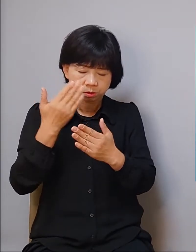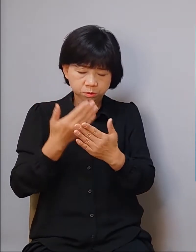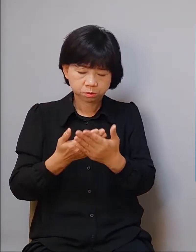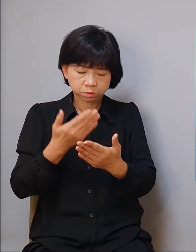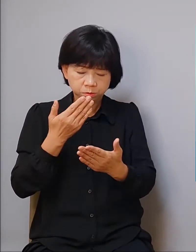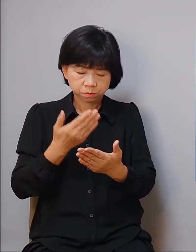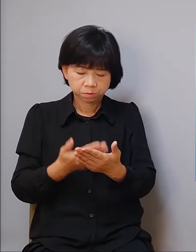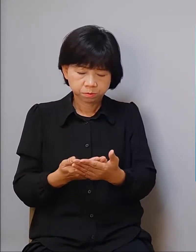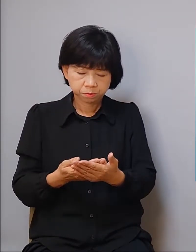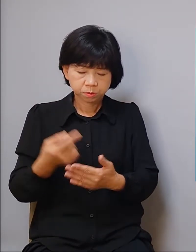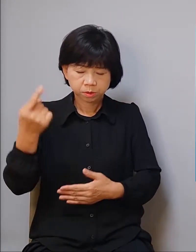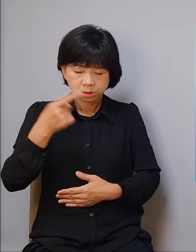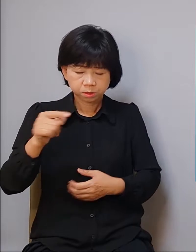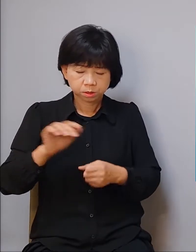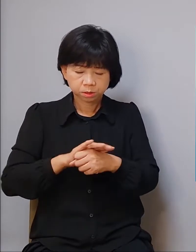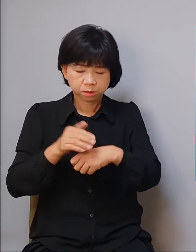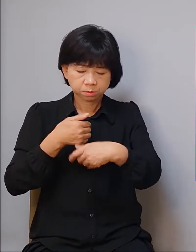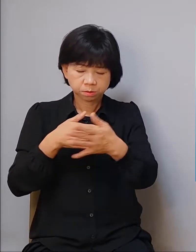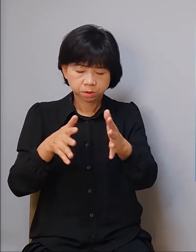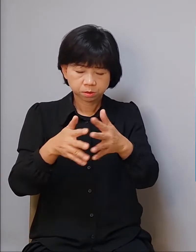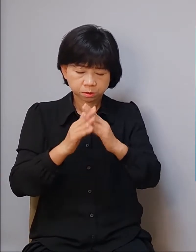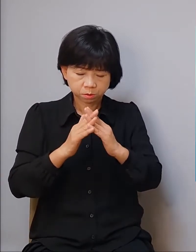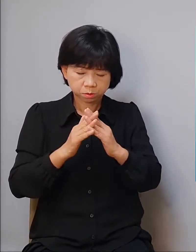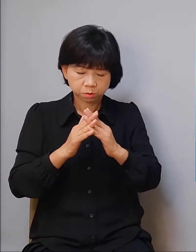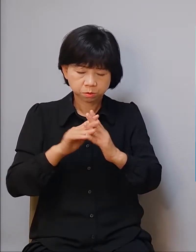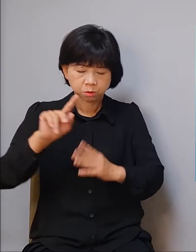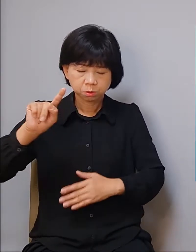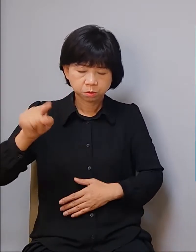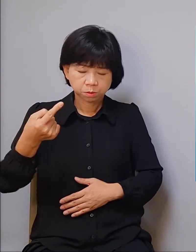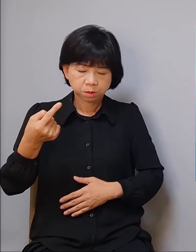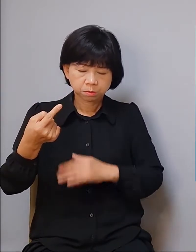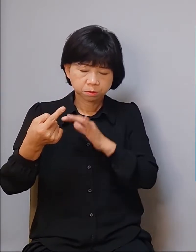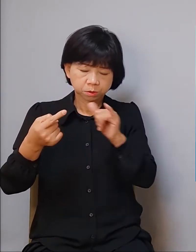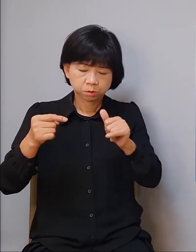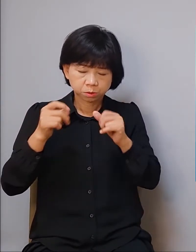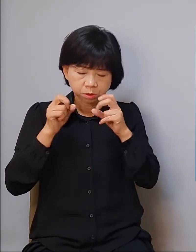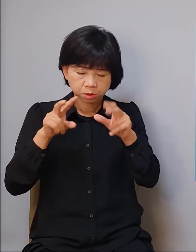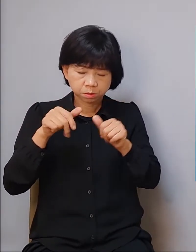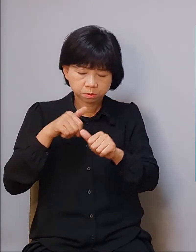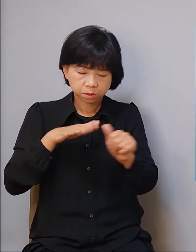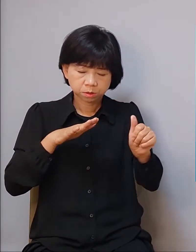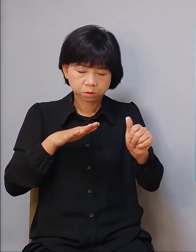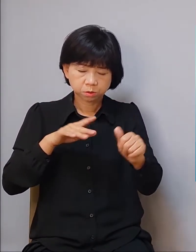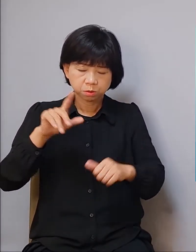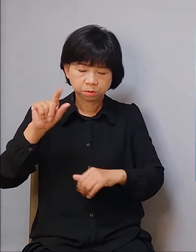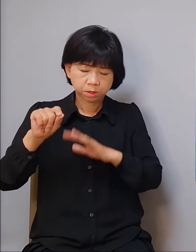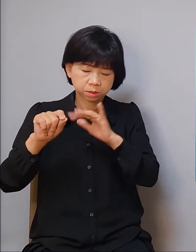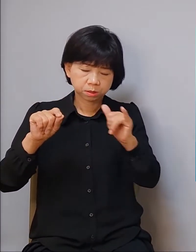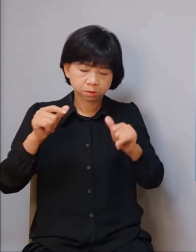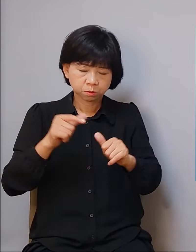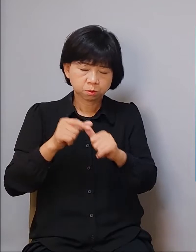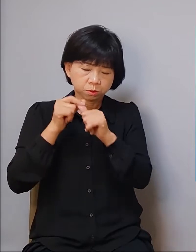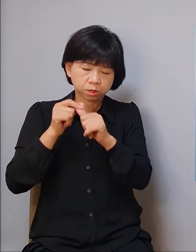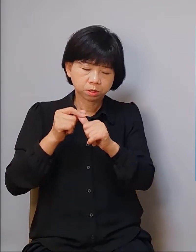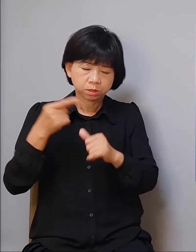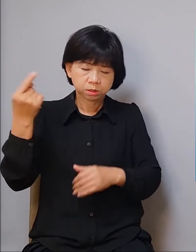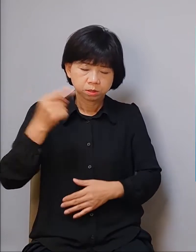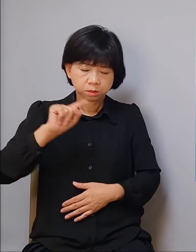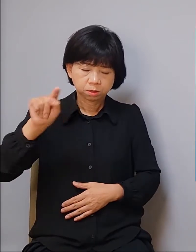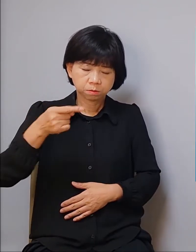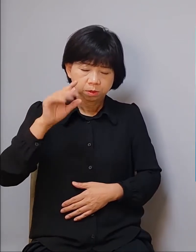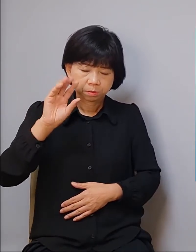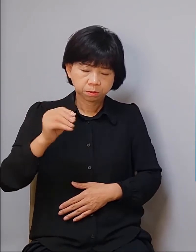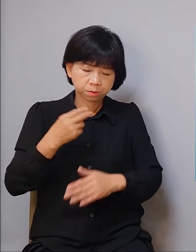하옵소서. 1000개의 사랑방을 세우고 100명의 선교사를 파송하며 10,000명의 영혼을 구원하는 1100만